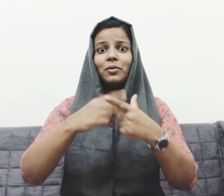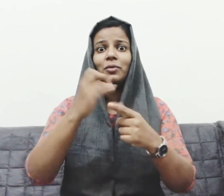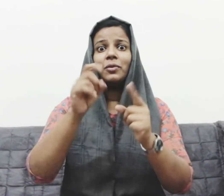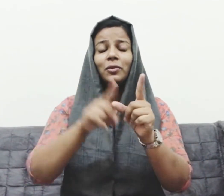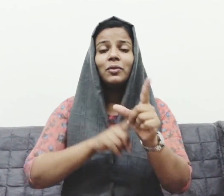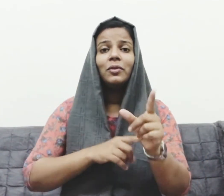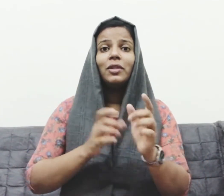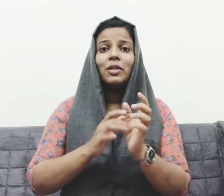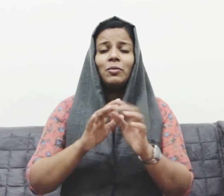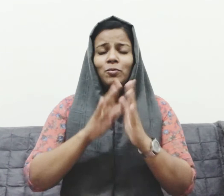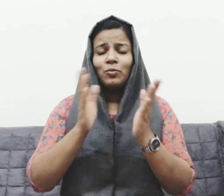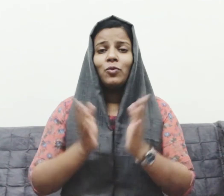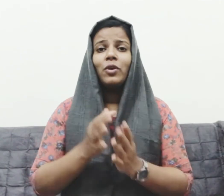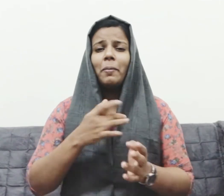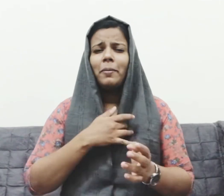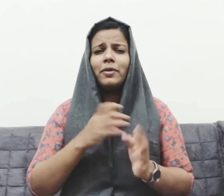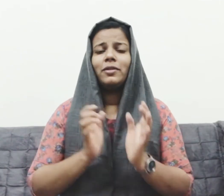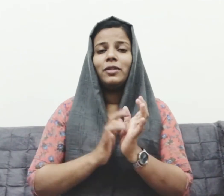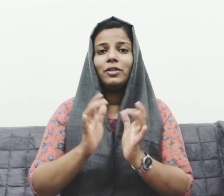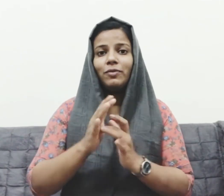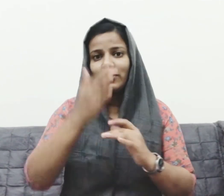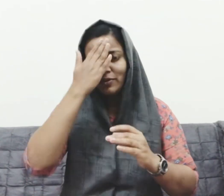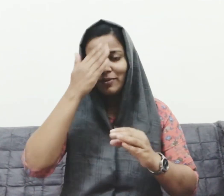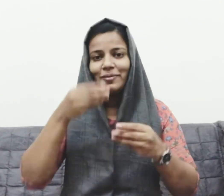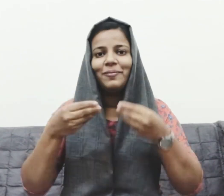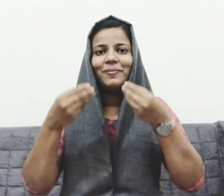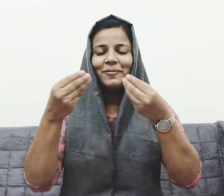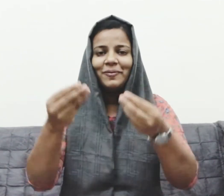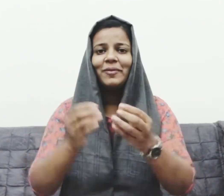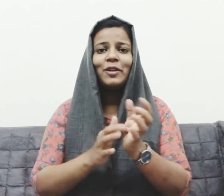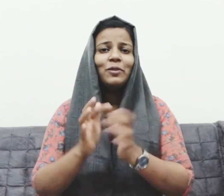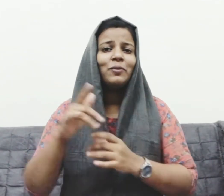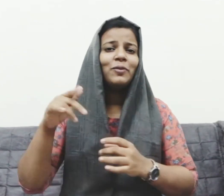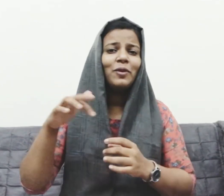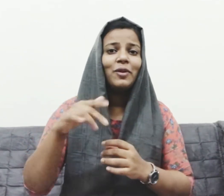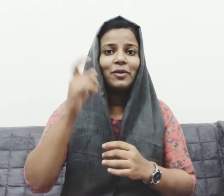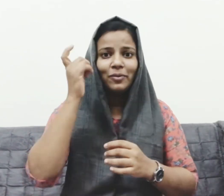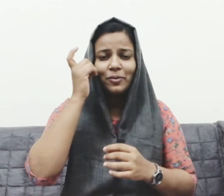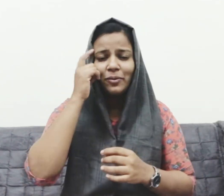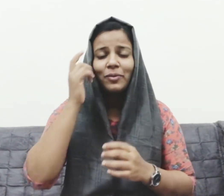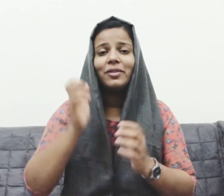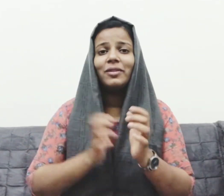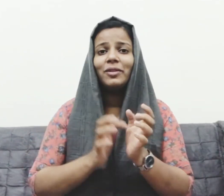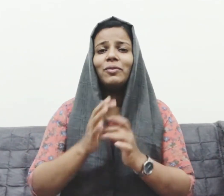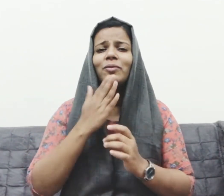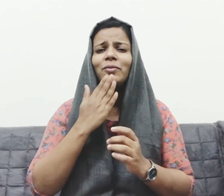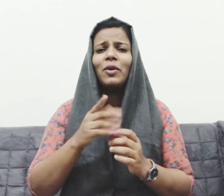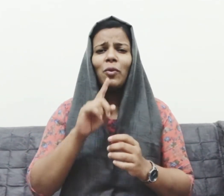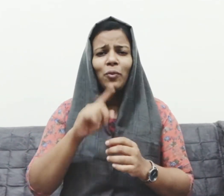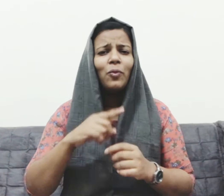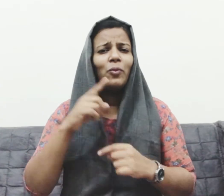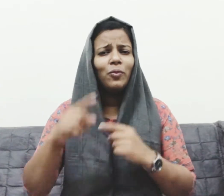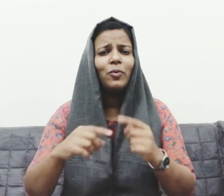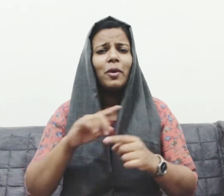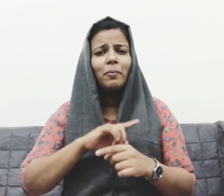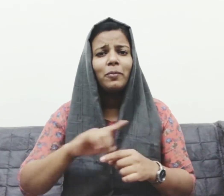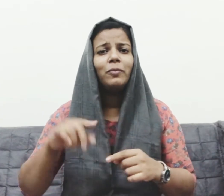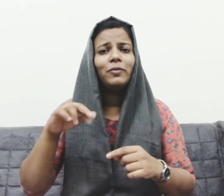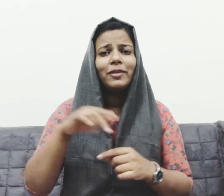ആനന്ദത്തോടെ, ആമേൻ, പൂർണ്ണ മനസ്സോടെ നമുക്ക് കർത്താവിന് സ്തോത്രം ചെയ്യാം. കർത്താവ് നമ്മളെ നടത്തുന്ന വിധങ്ങളെയൊക്കെ ഒന്ന് ഓർത്ത് നോക്കിക്കുക. ഓരോ ദിവസവും നമ്മളെ കൈ പിടിച്ച് നടത്തുക,